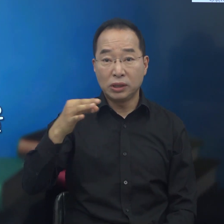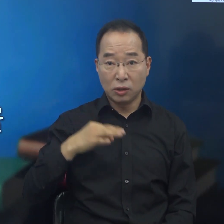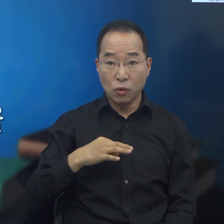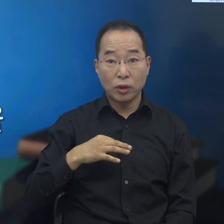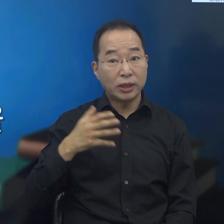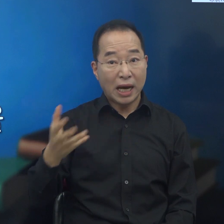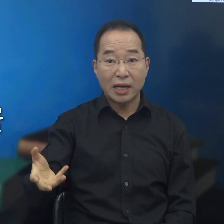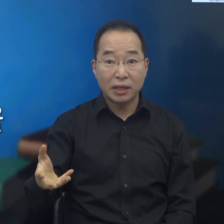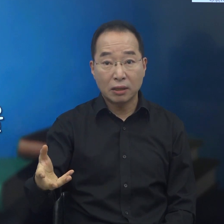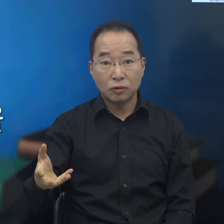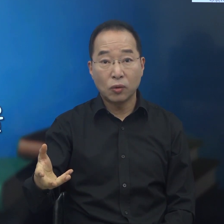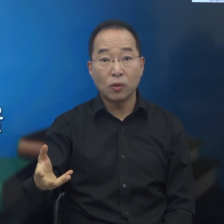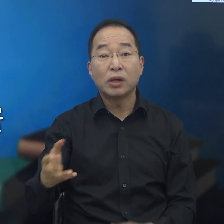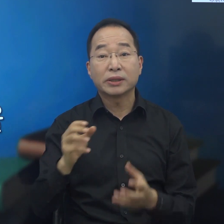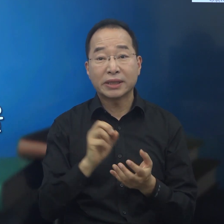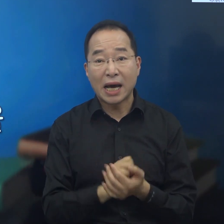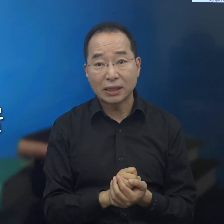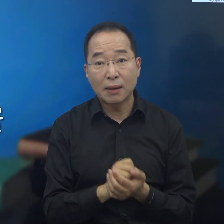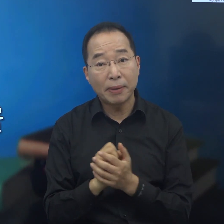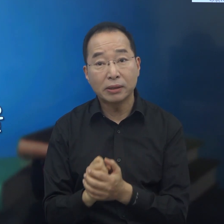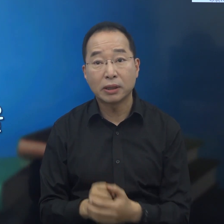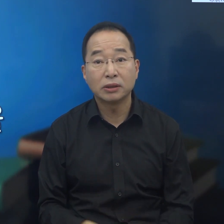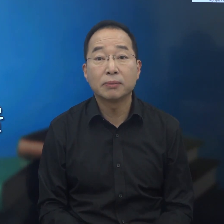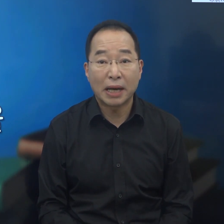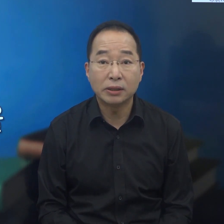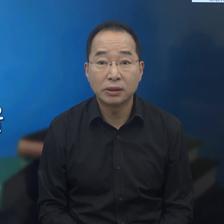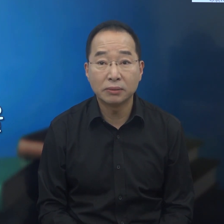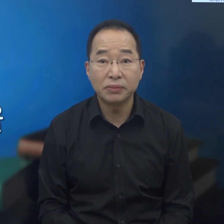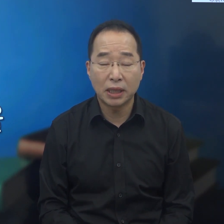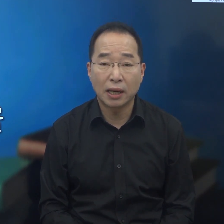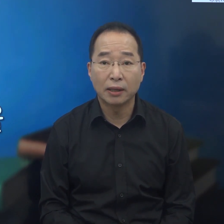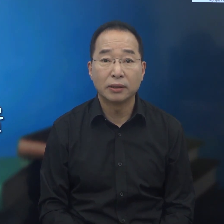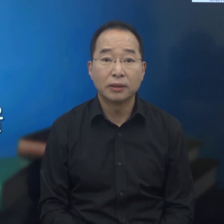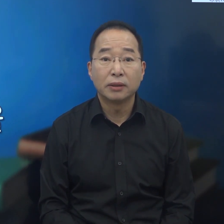들어온 거냐 나가냐로 사다, 팔다를 이제 많이 씁니다.